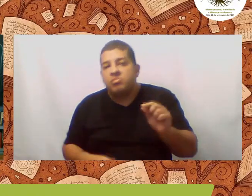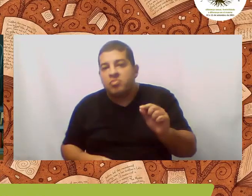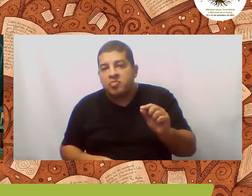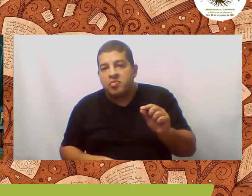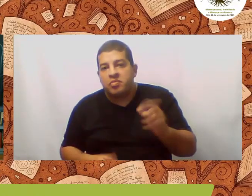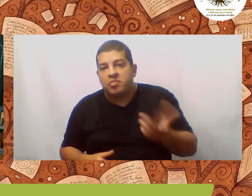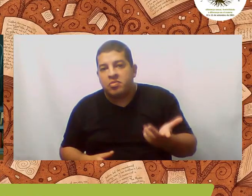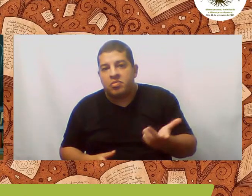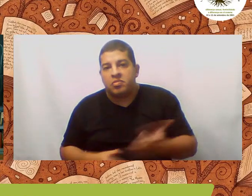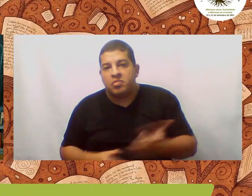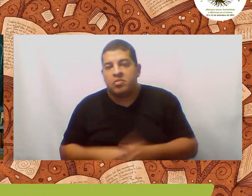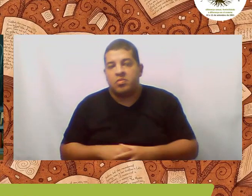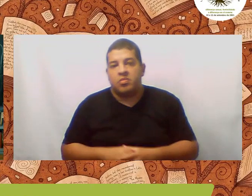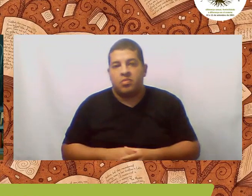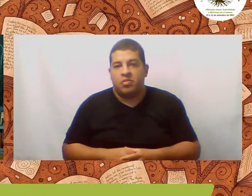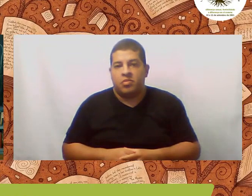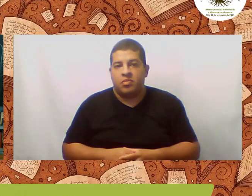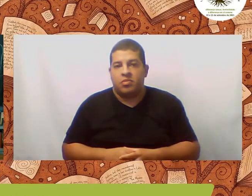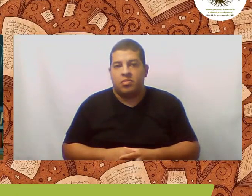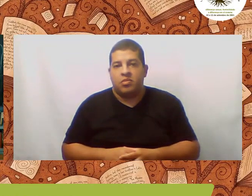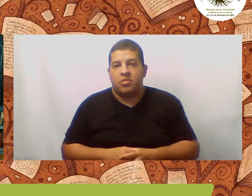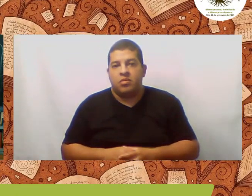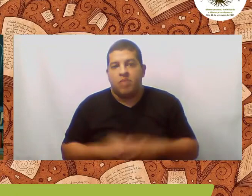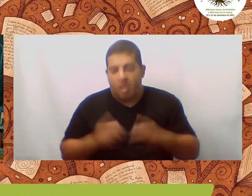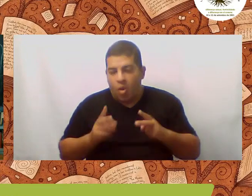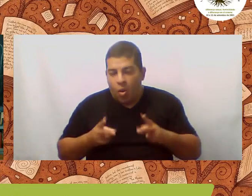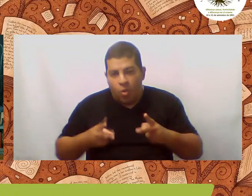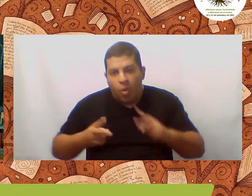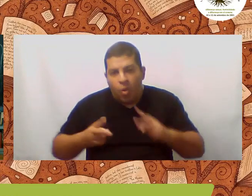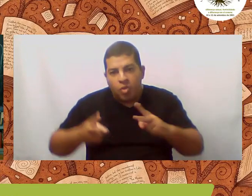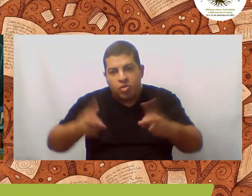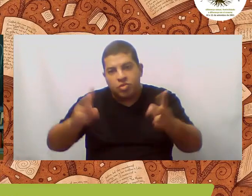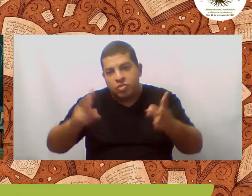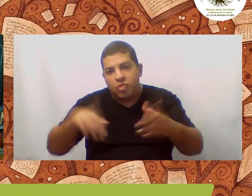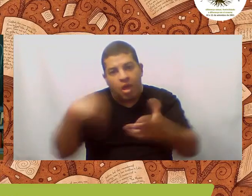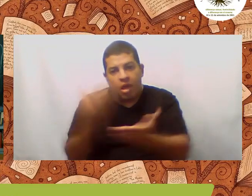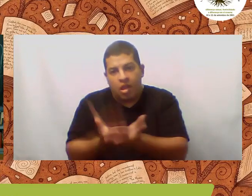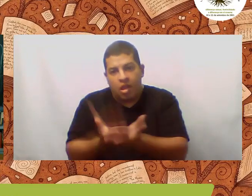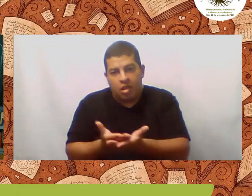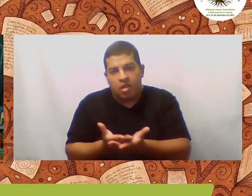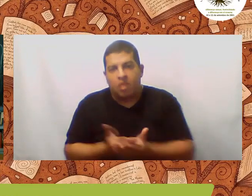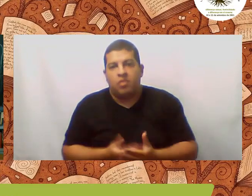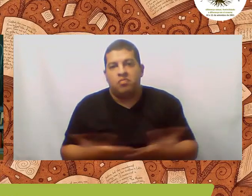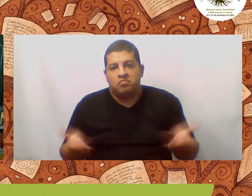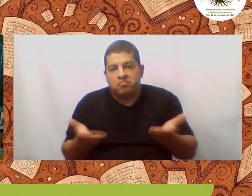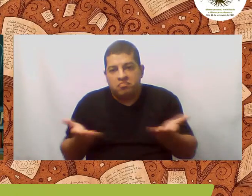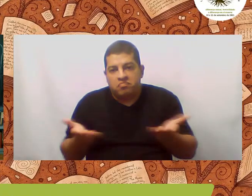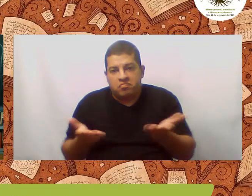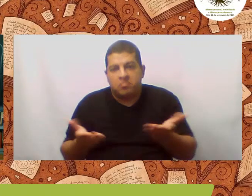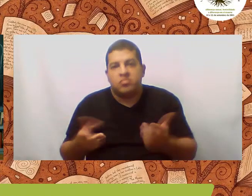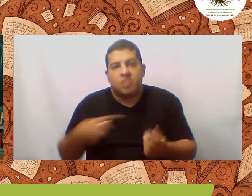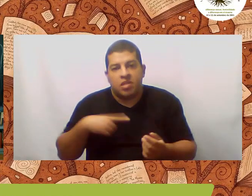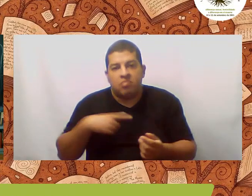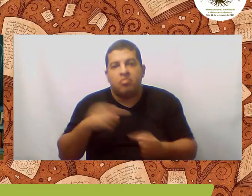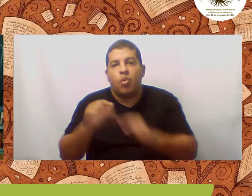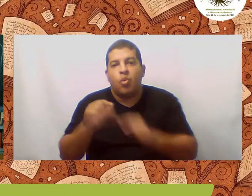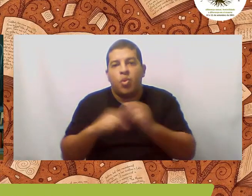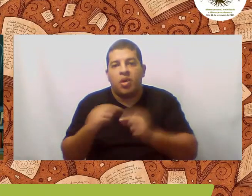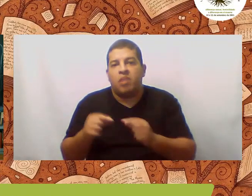mundo cristão isso vai continuar a prevalecer, né, o que nós tínhamos era uma teoria do sexo único,